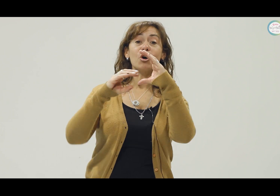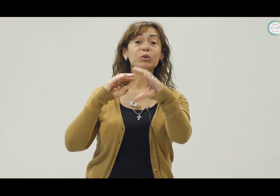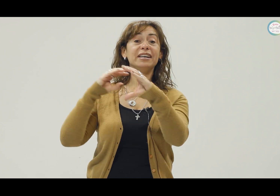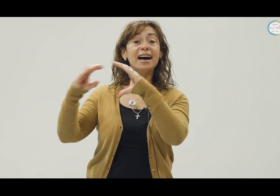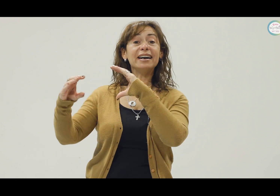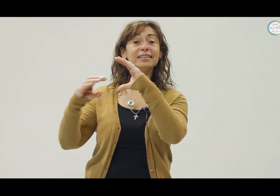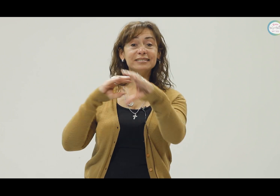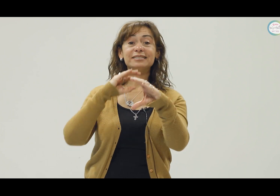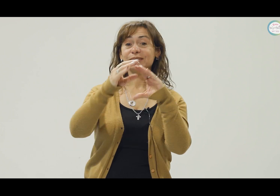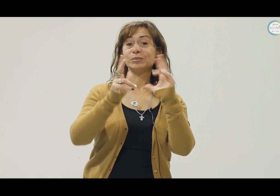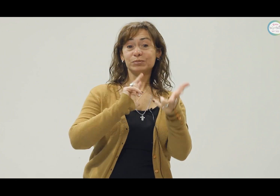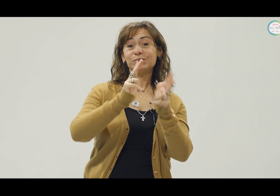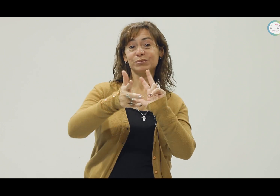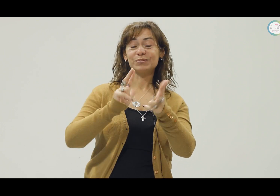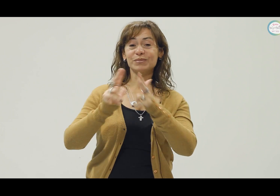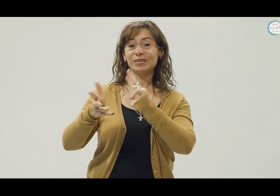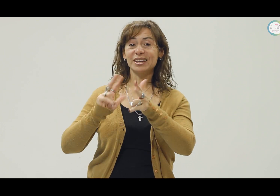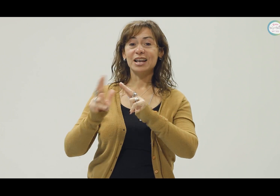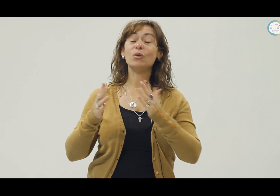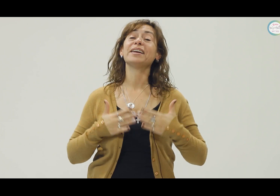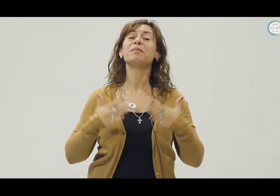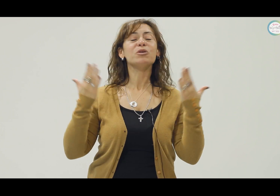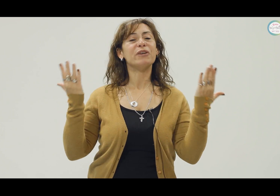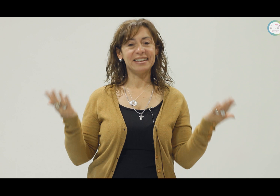comunicar lo haría muy feliz.